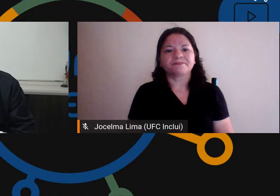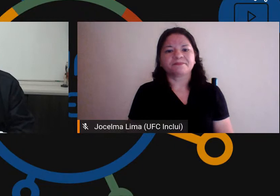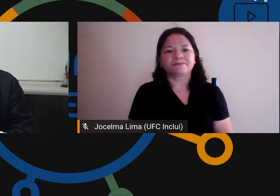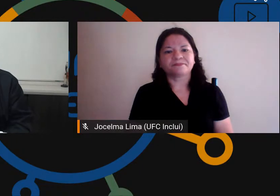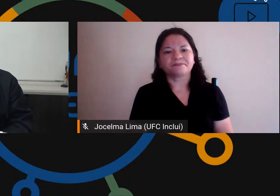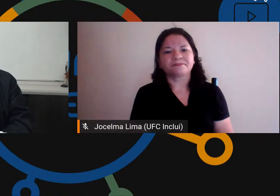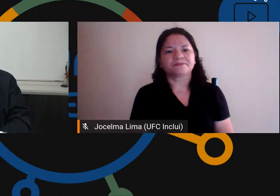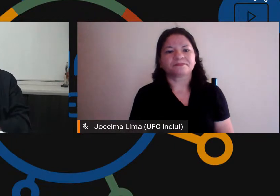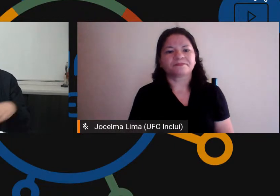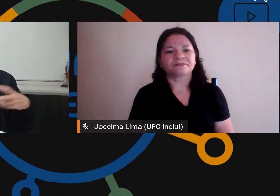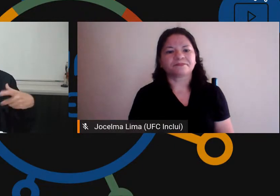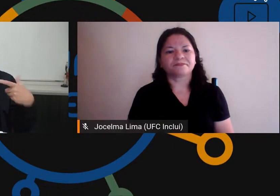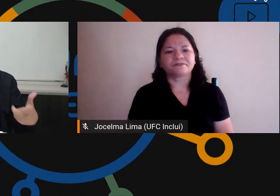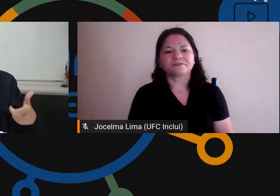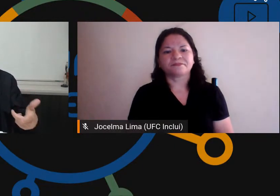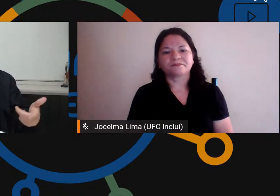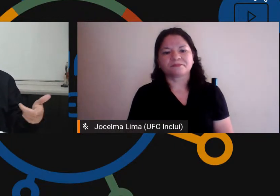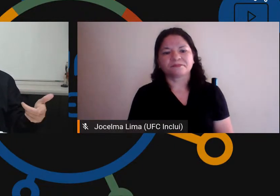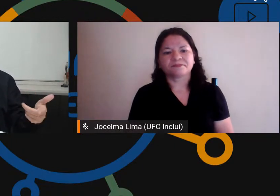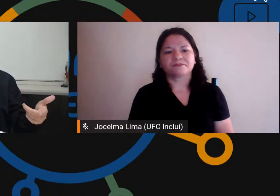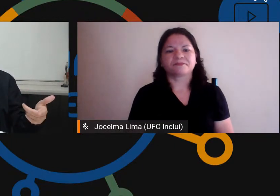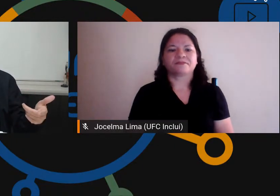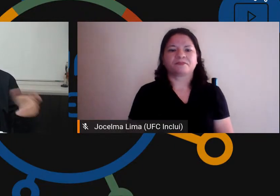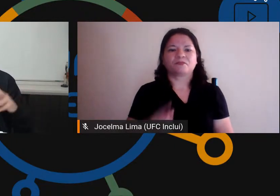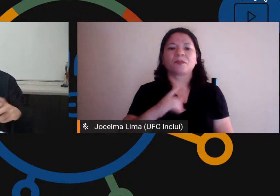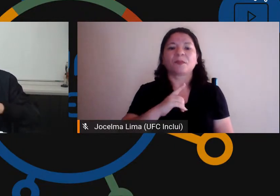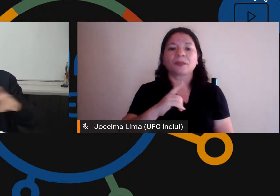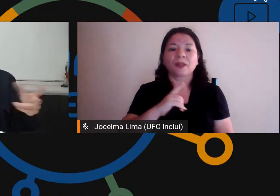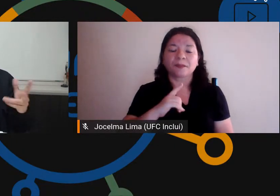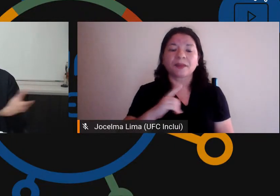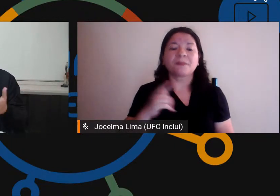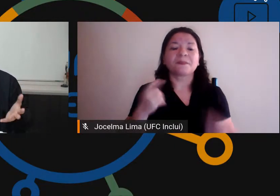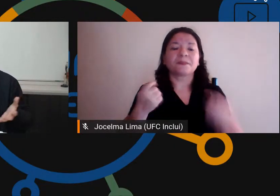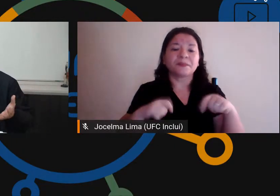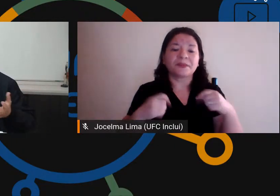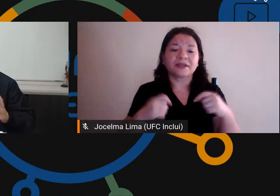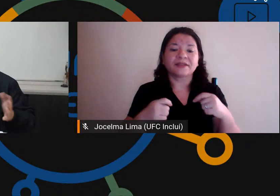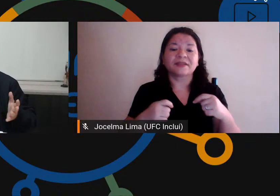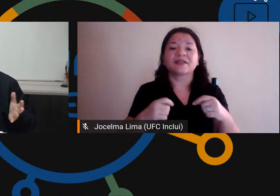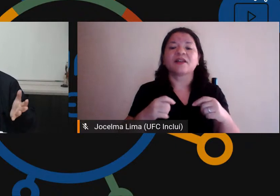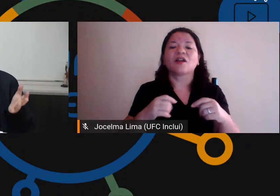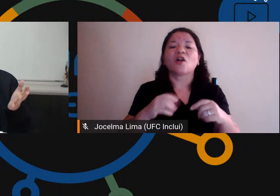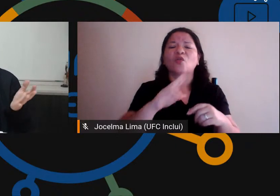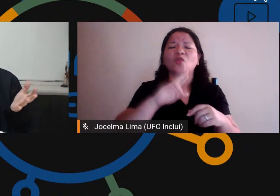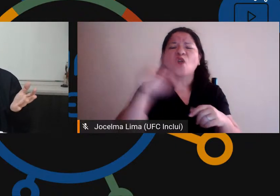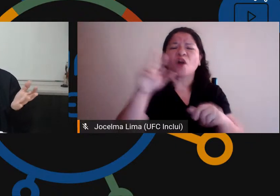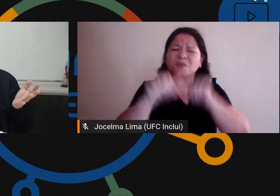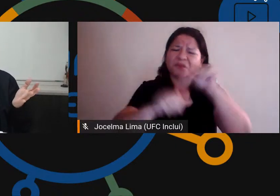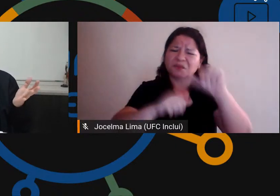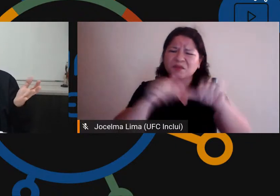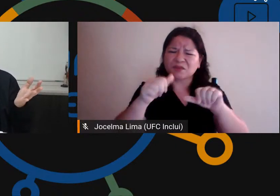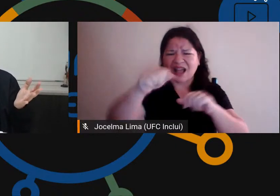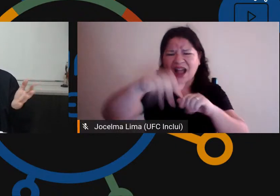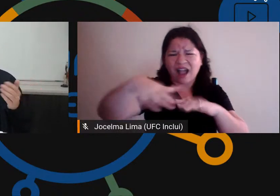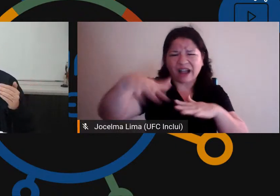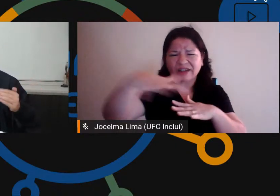revisão é uma overview? Ele tem que trazer uma overview. É que o pessoal fica mudando o nome para a mesma coisa. Isso é mania de algumas